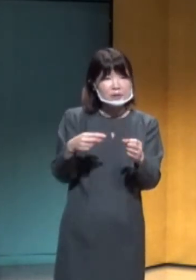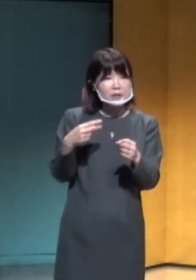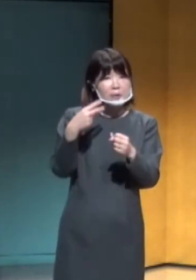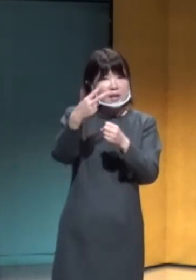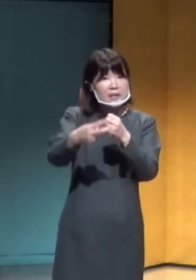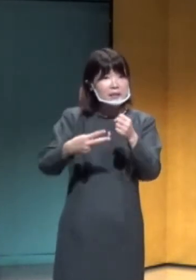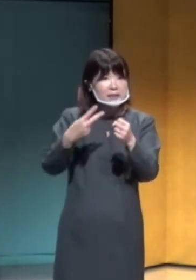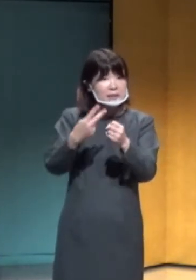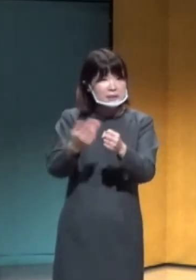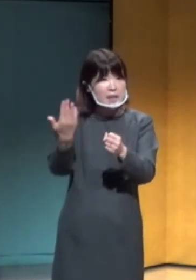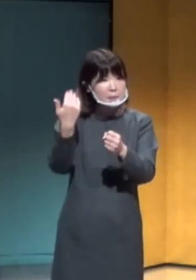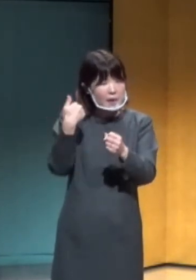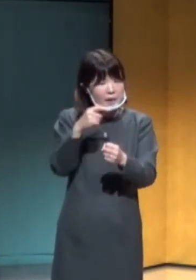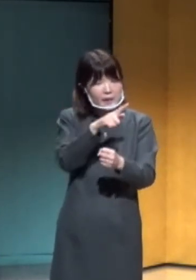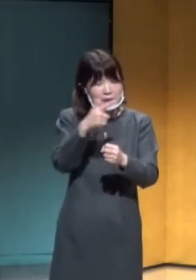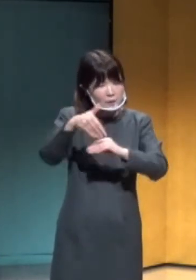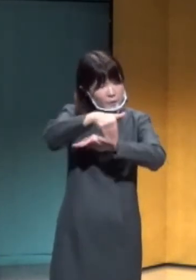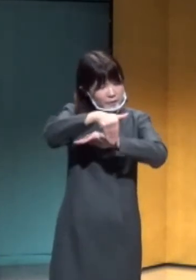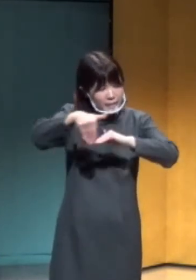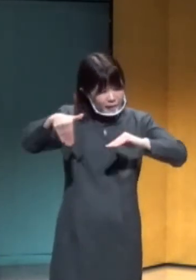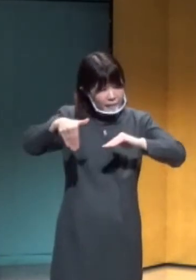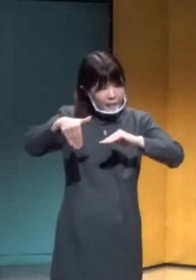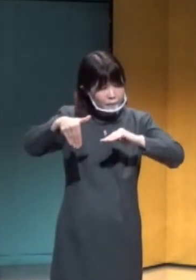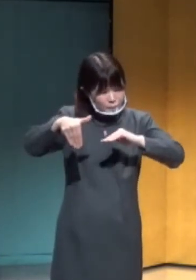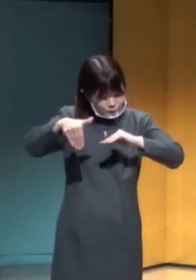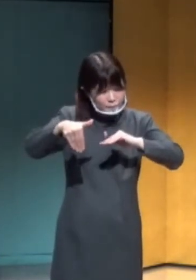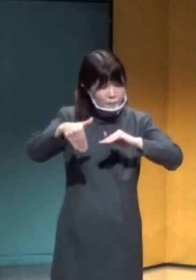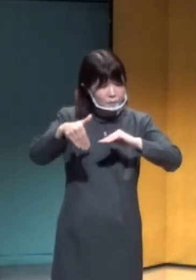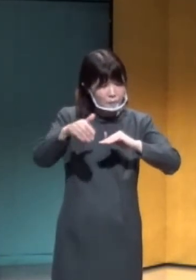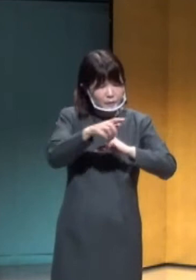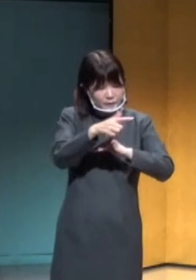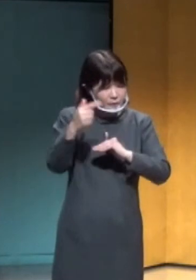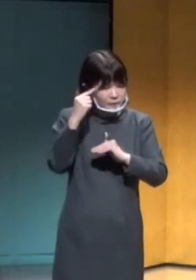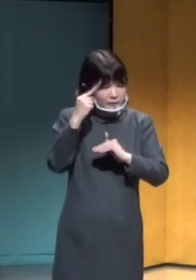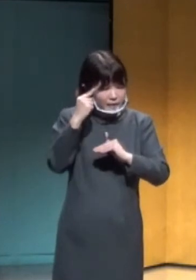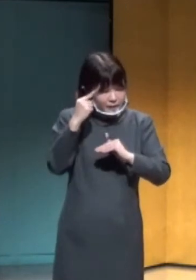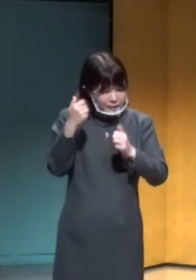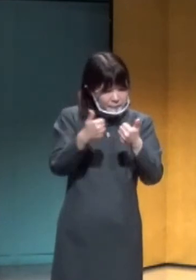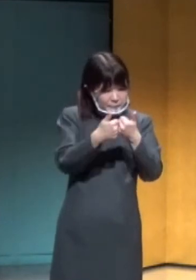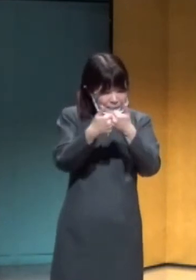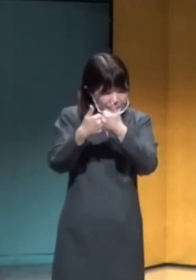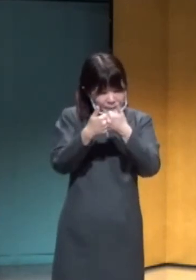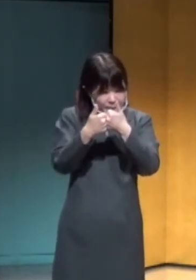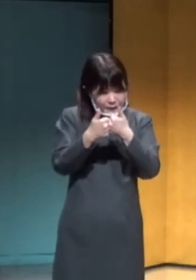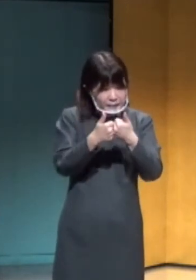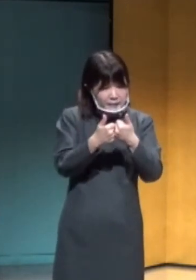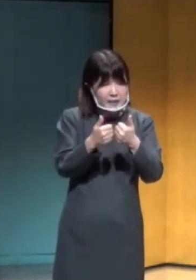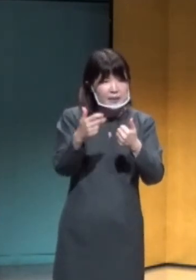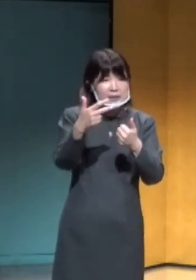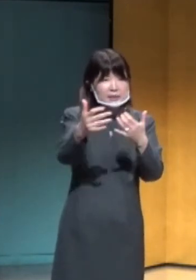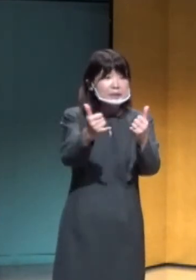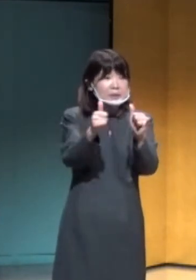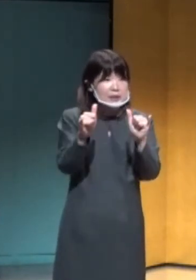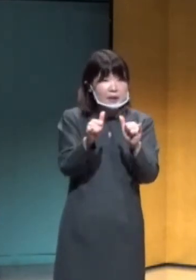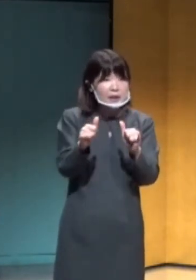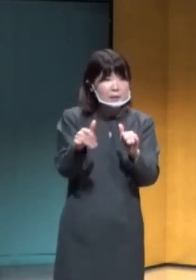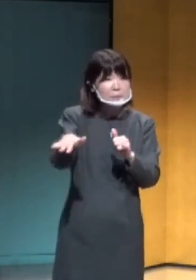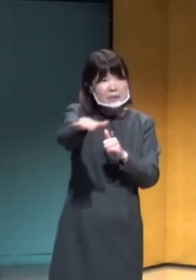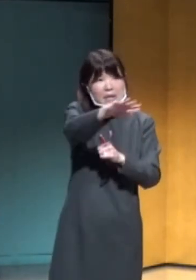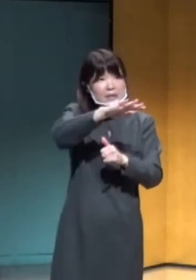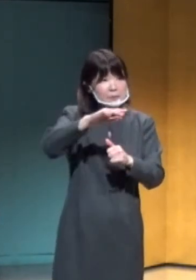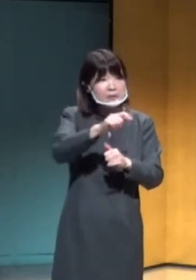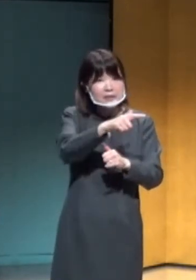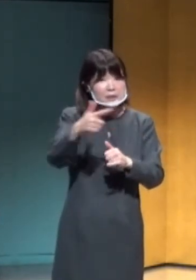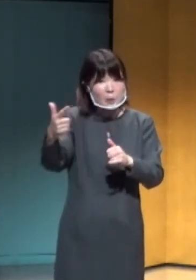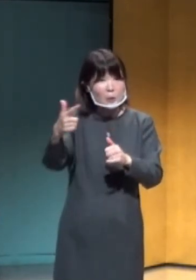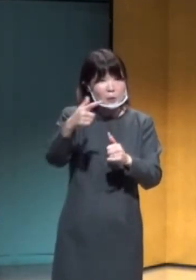次基本構想、第1期基本計画、いわゆる種まきをさせていただく、市民の皆様からご議論をいただいてこの構想をした